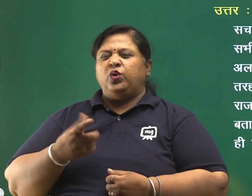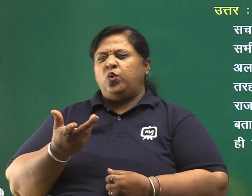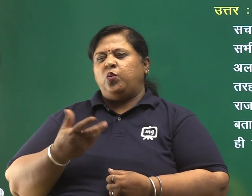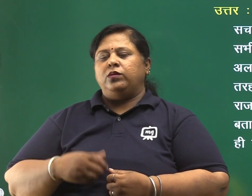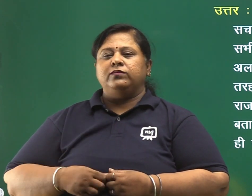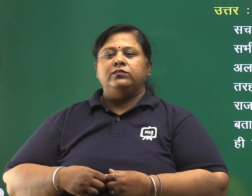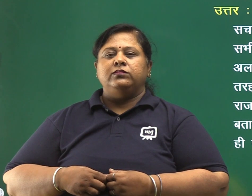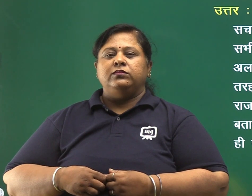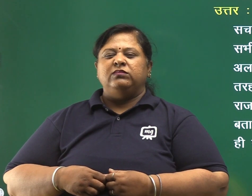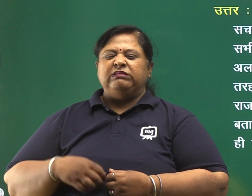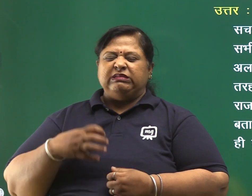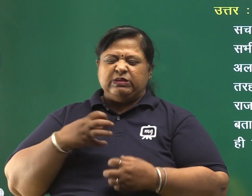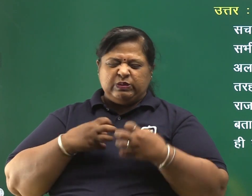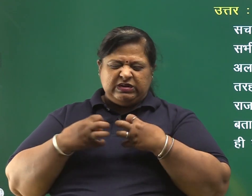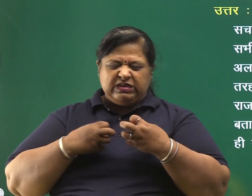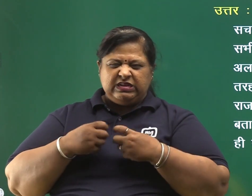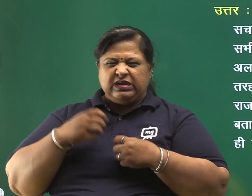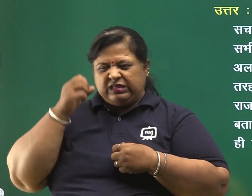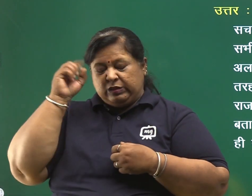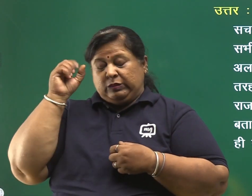क्यों कूदने लगा था?